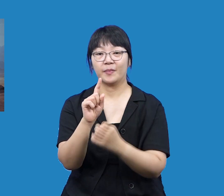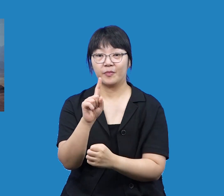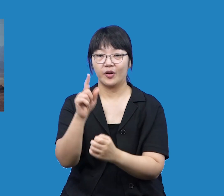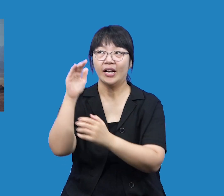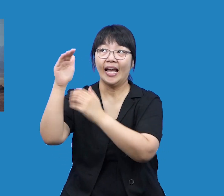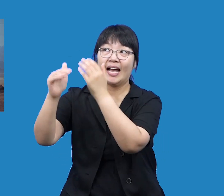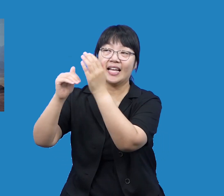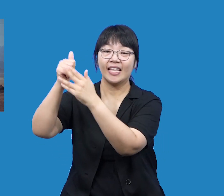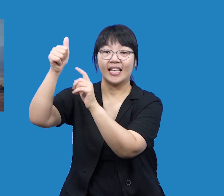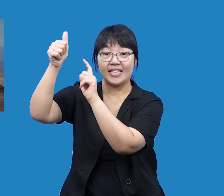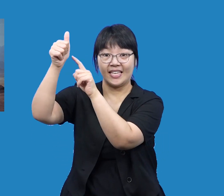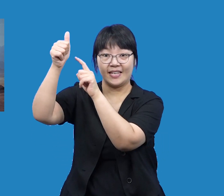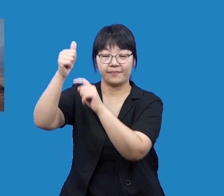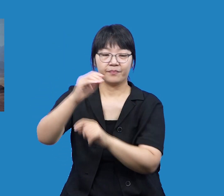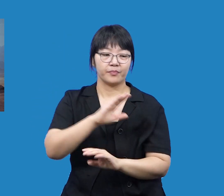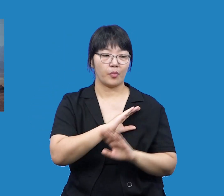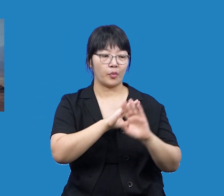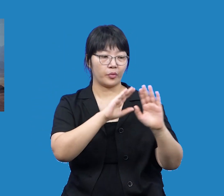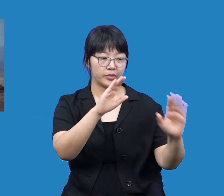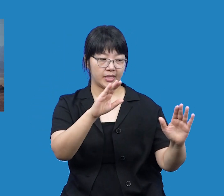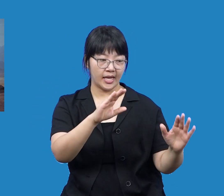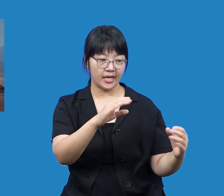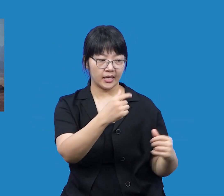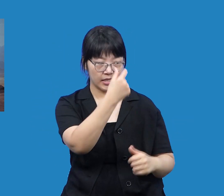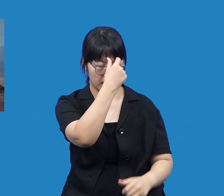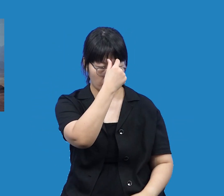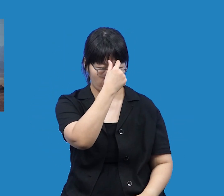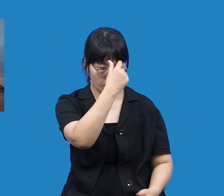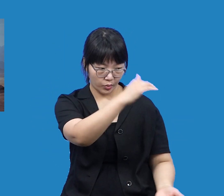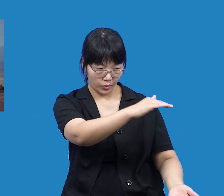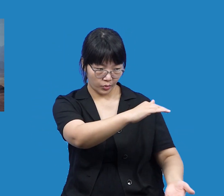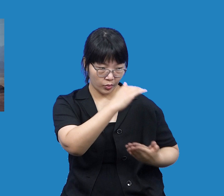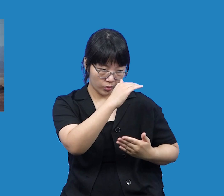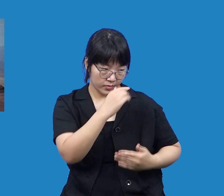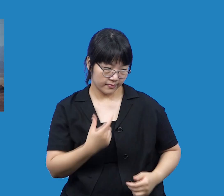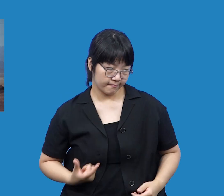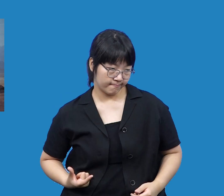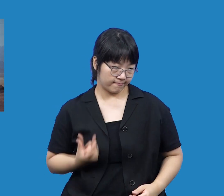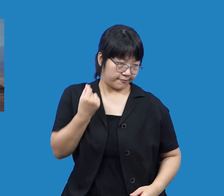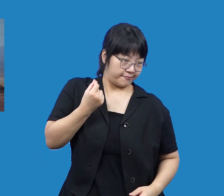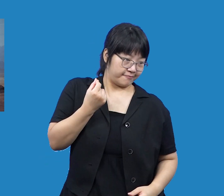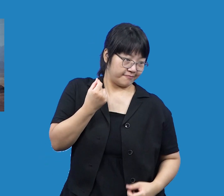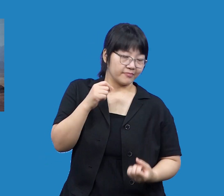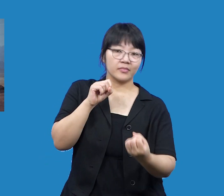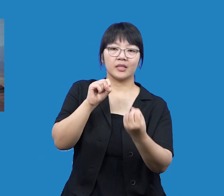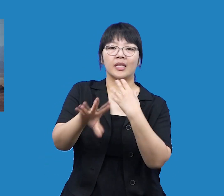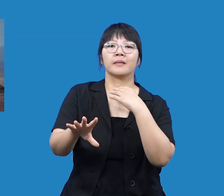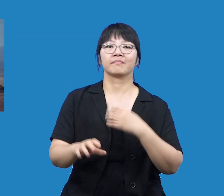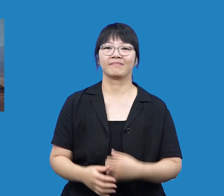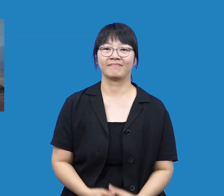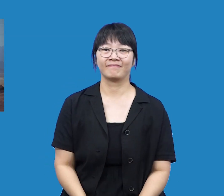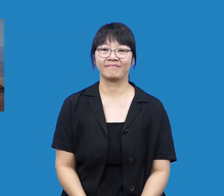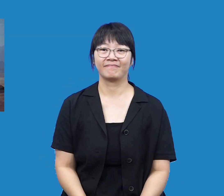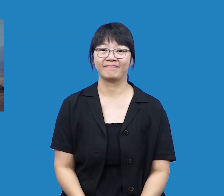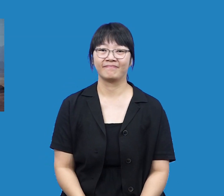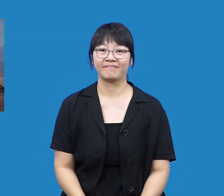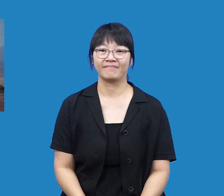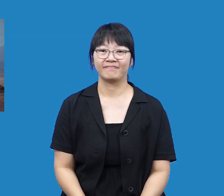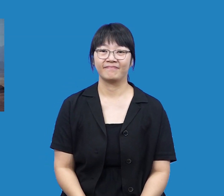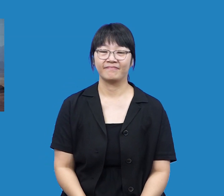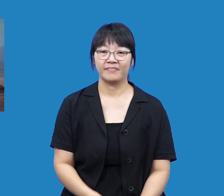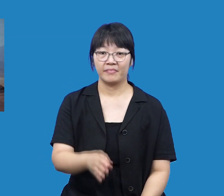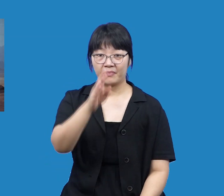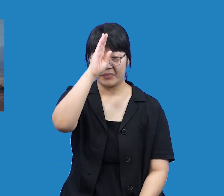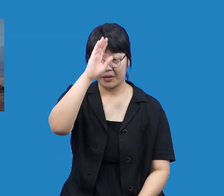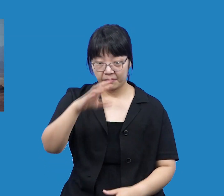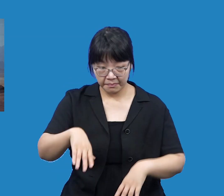하나님이 모세의 중보 기도를 어떻게 응답하세요? 즉각적으로 그 순간 다